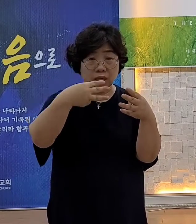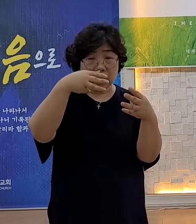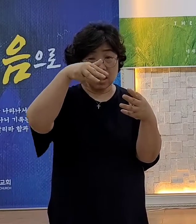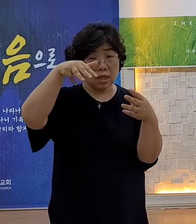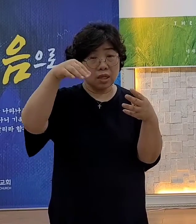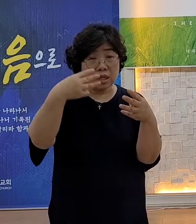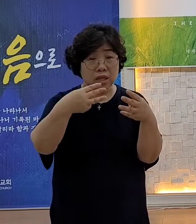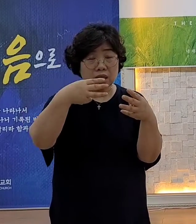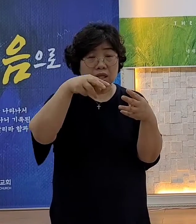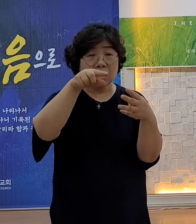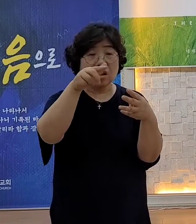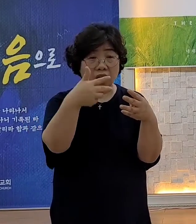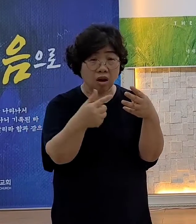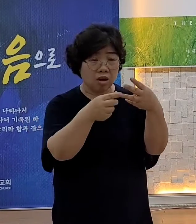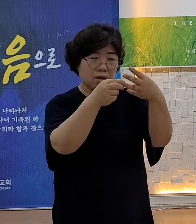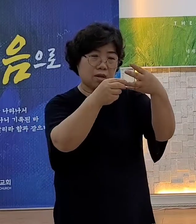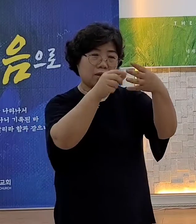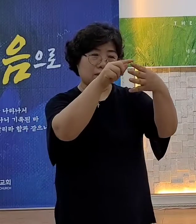합니다. 그러니까